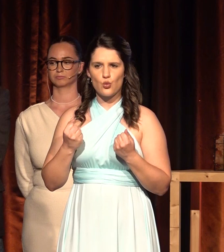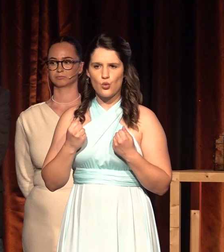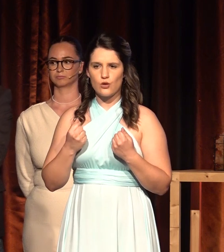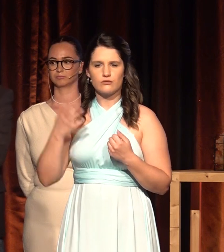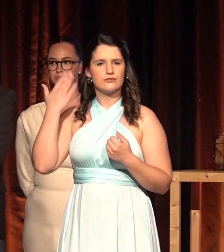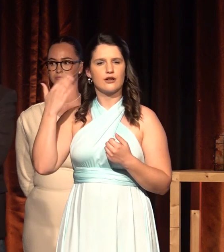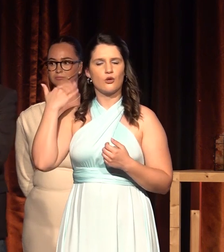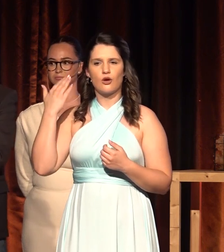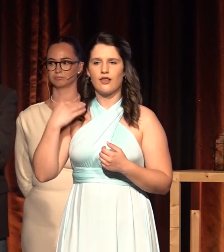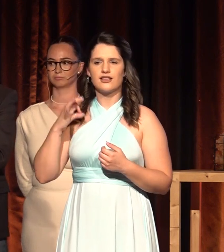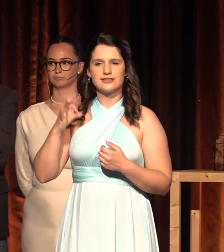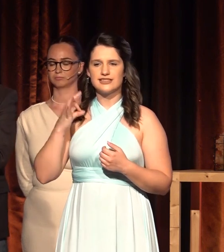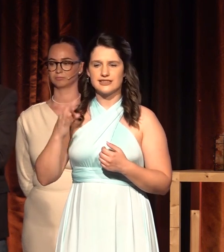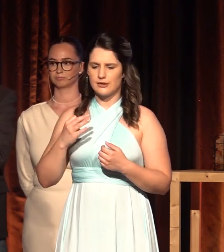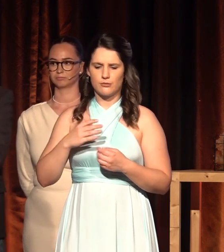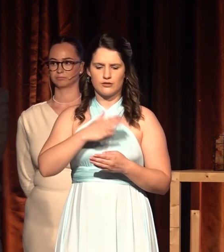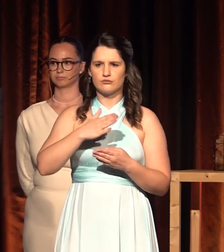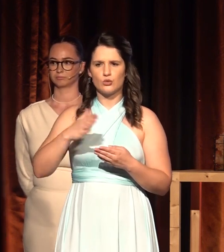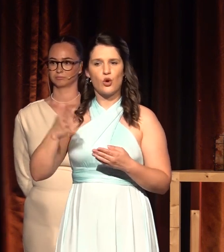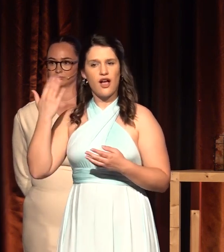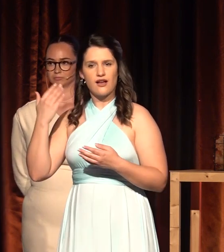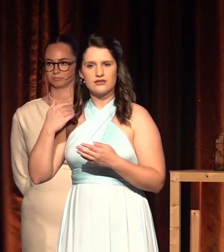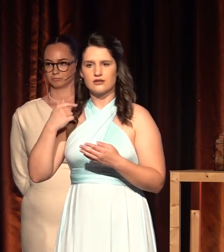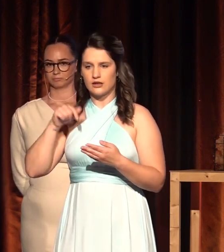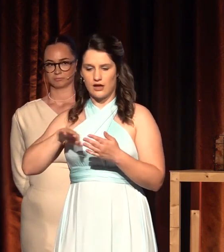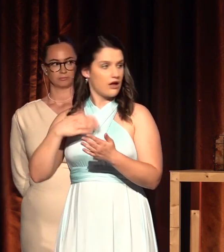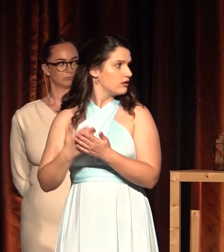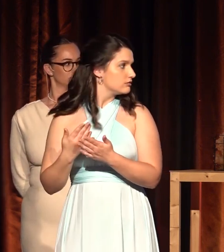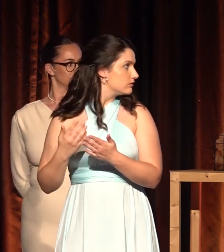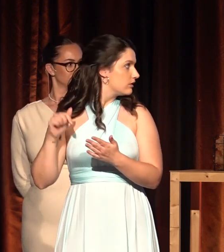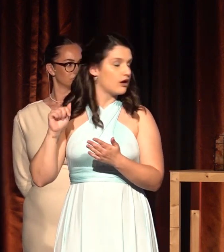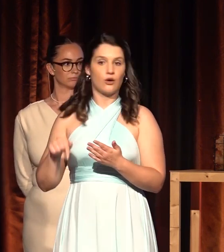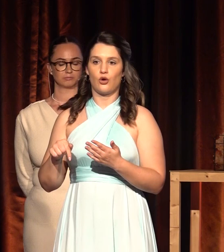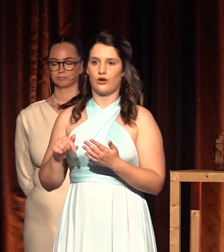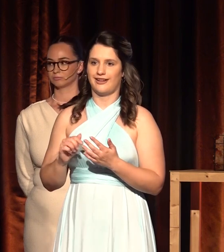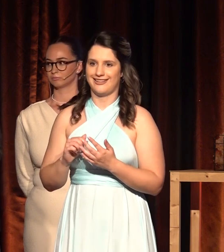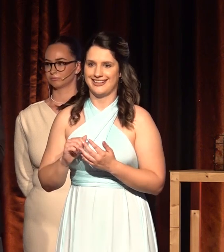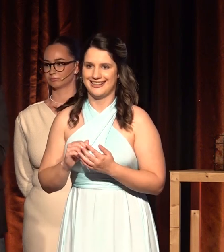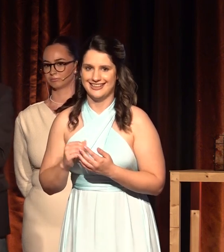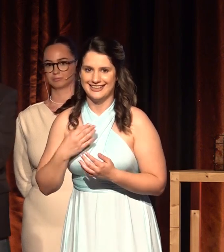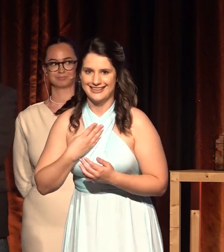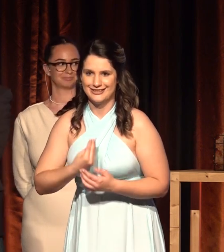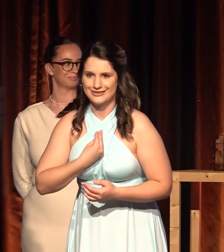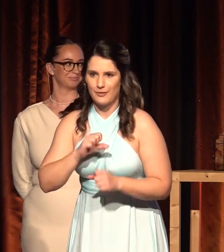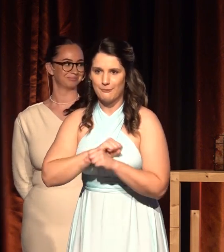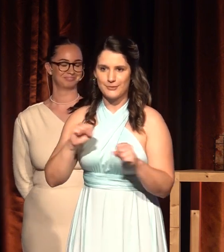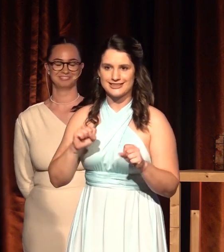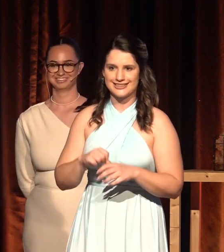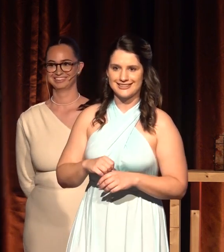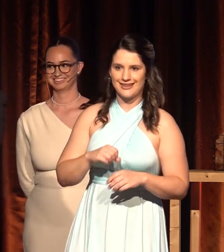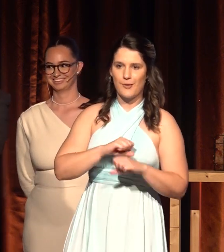de recordar-vos cada dia tot allò que heu fet i que heu aconseguit i que us ha portat bastant sou. S'ha petat, podeu aplaudir també.